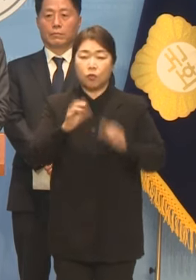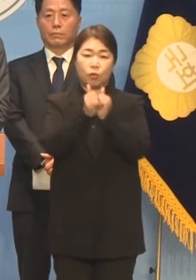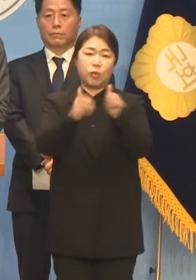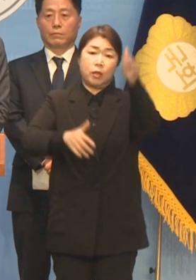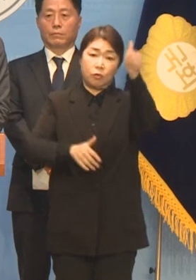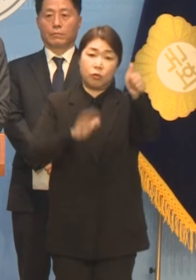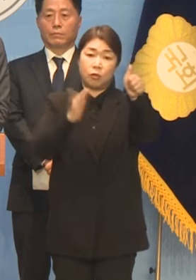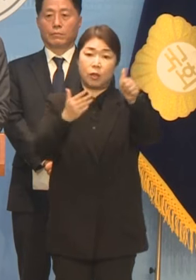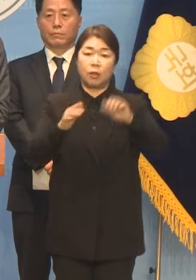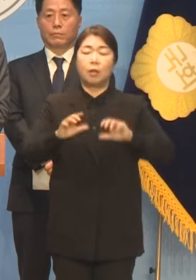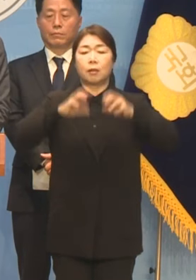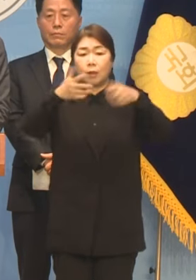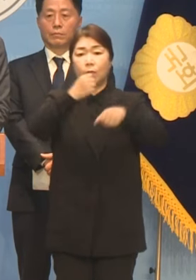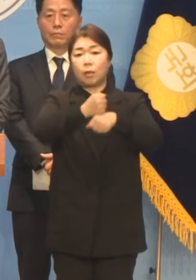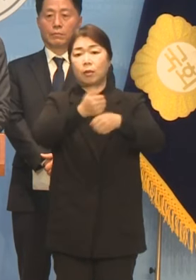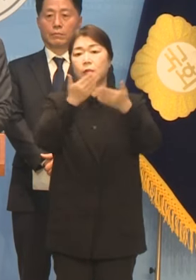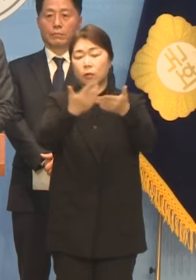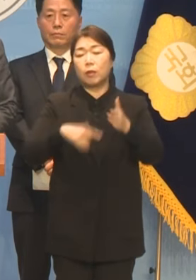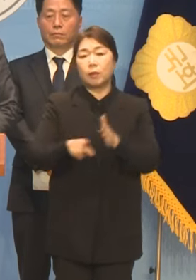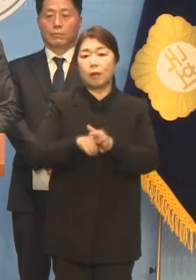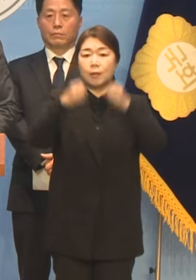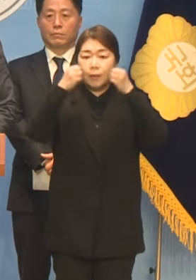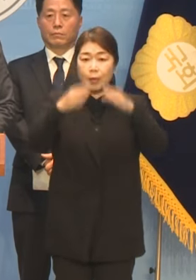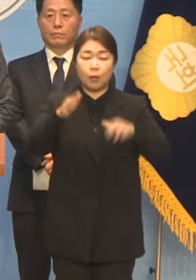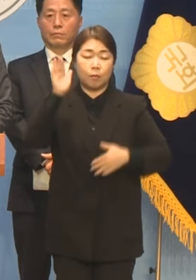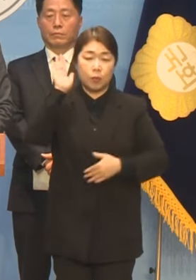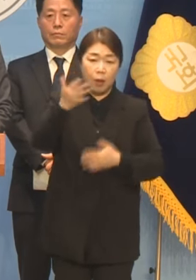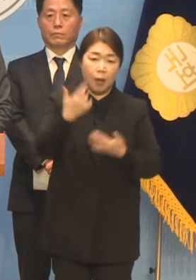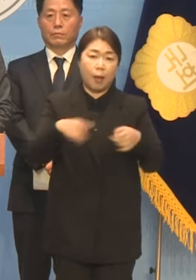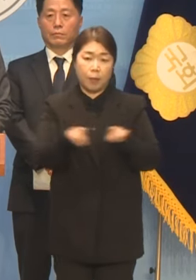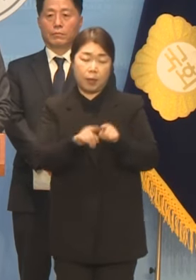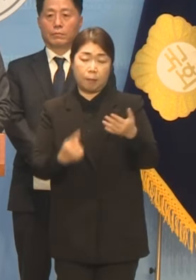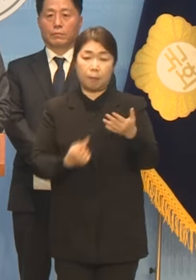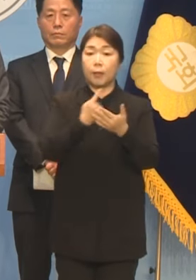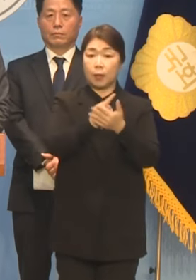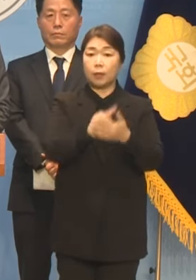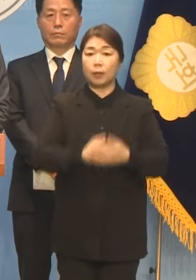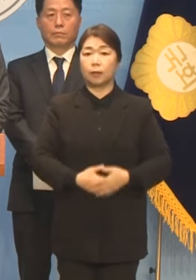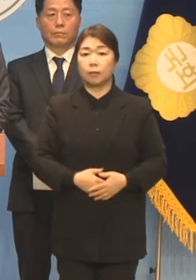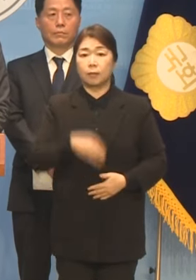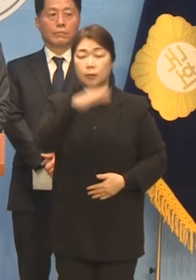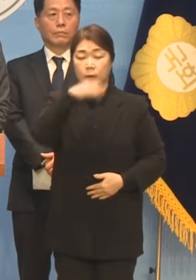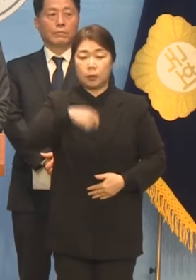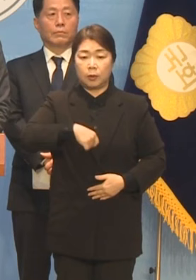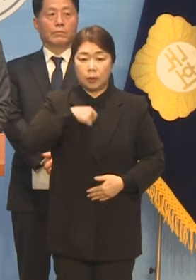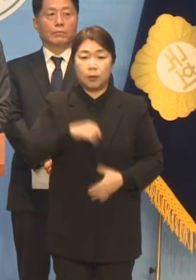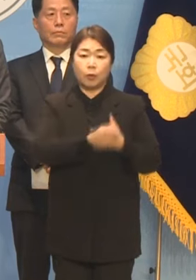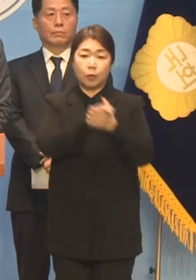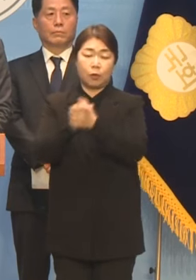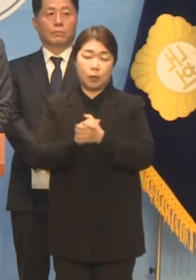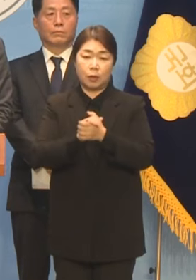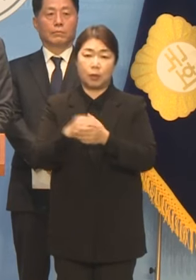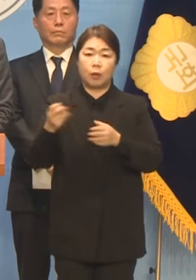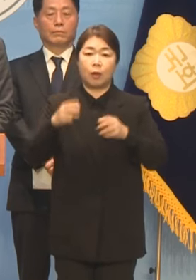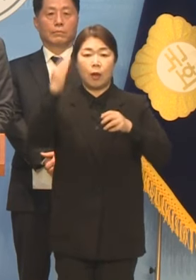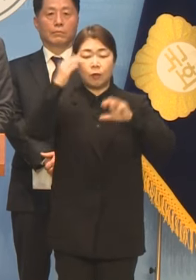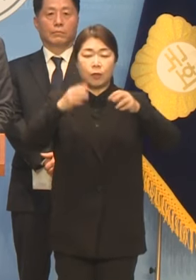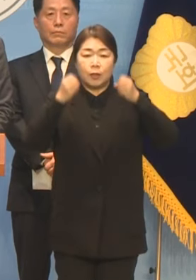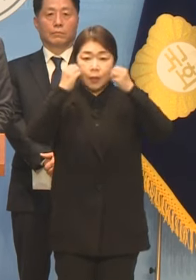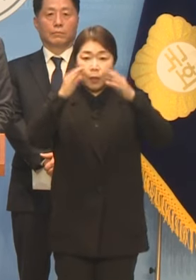주인되는 세상을 만들어 가는 새로운 미래와 함께할 것입니다 정의로운 동지들과 대한민국의 새로운